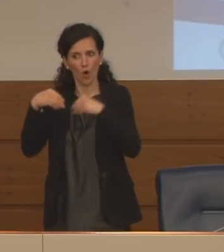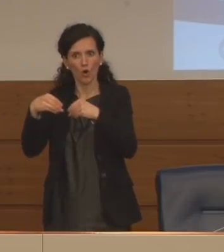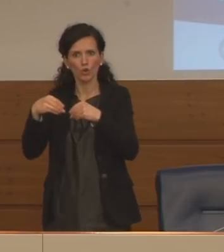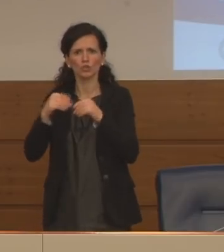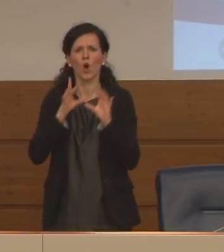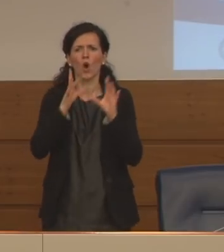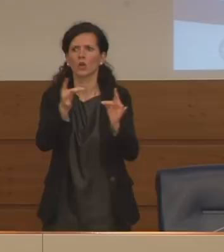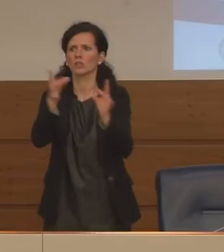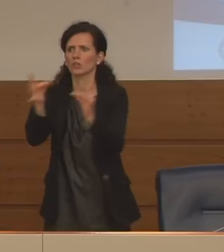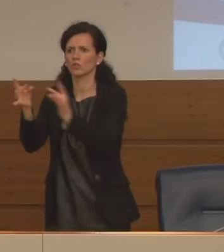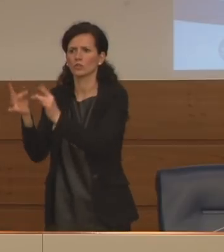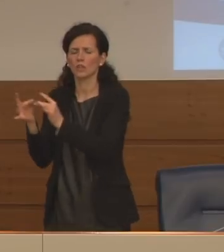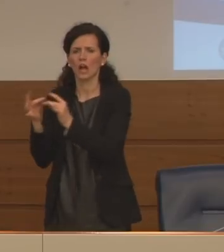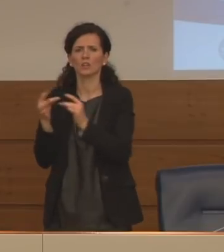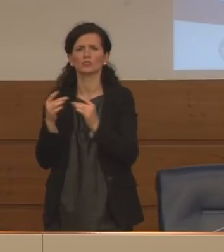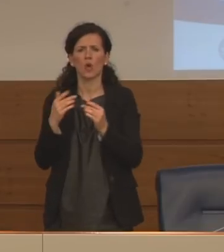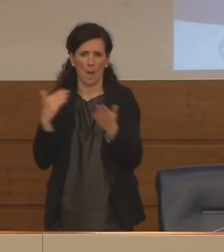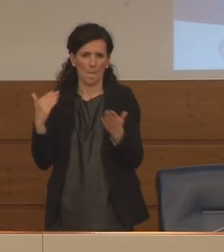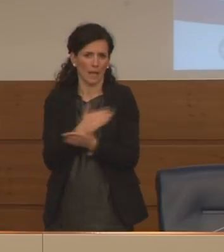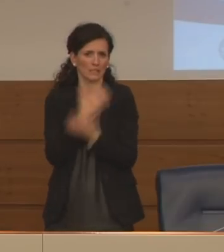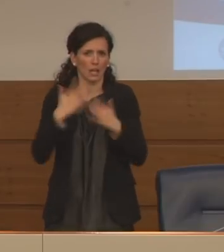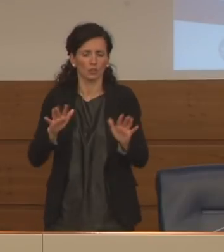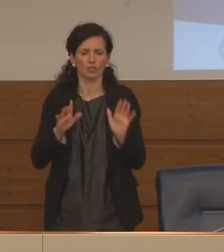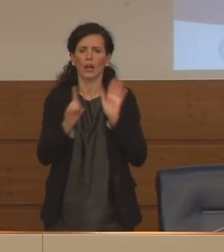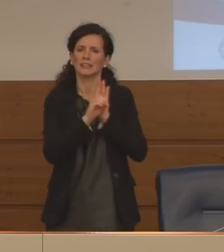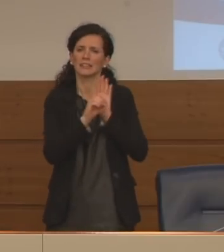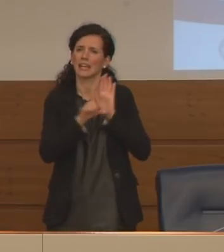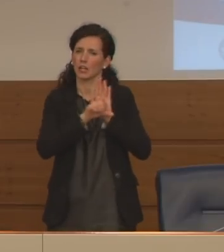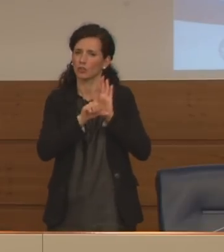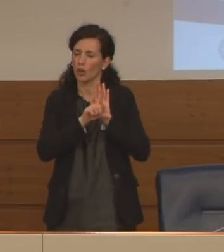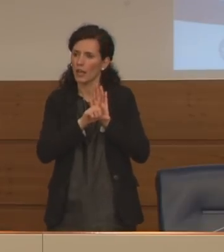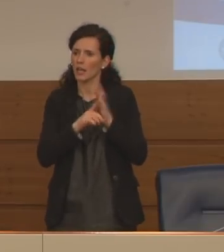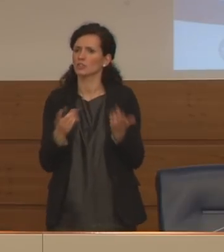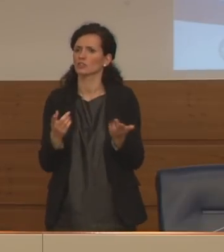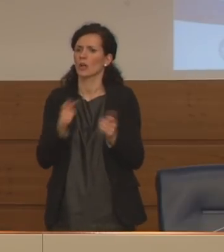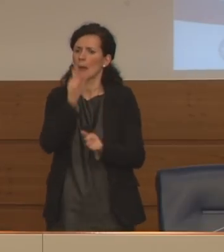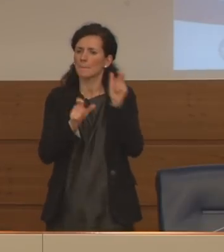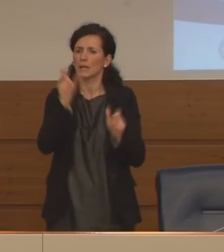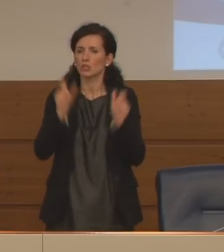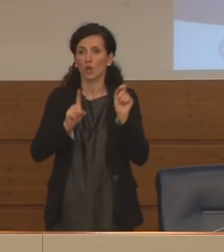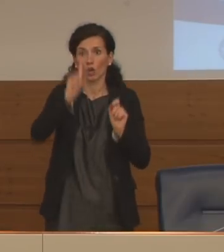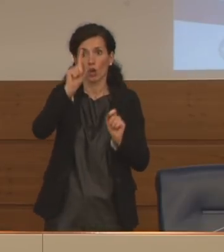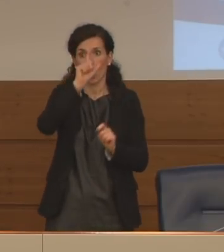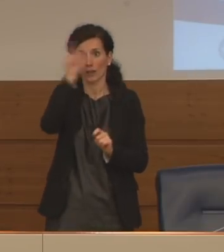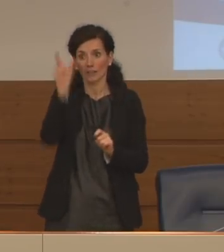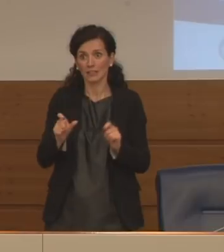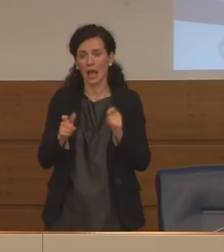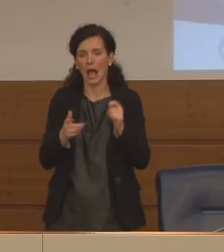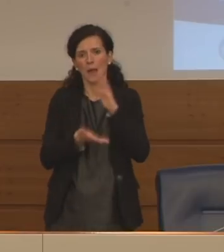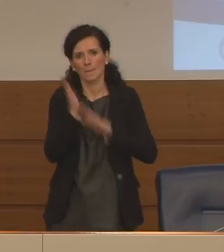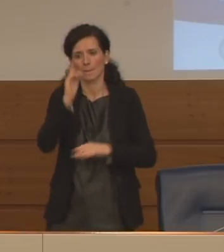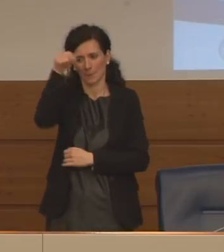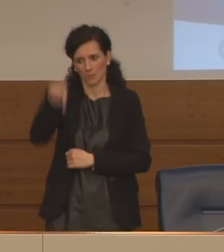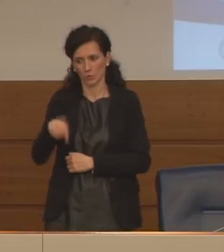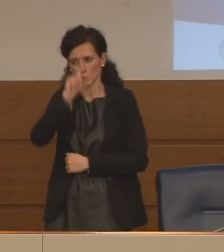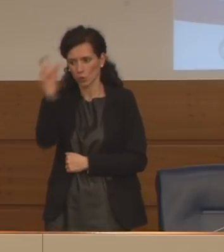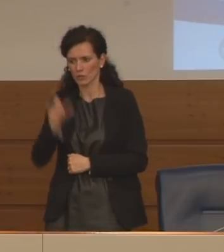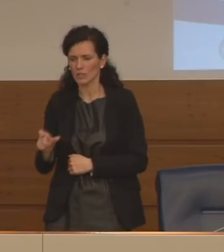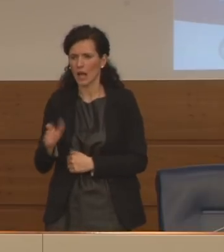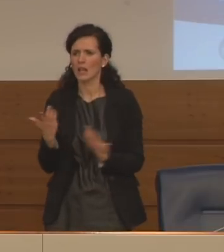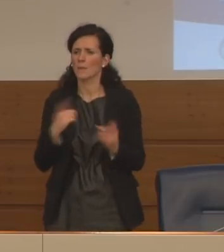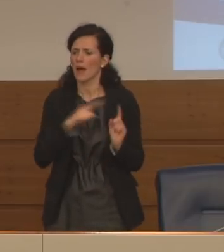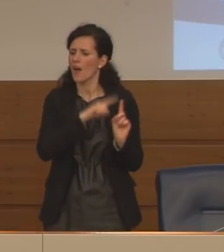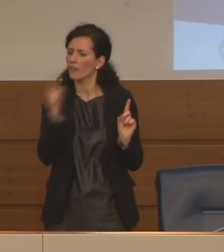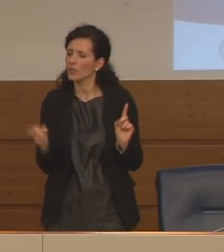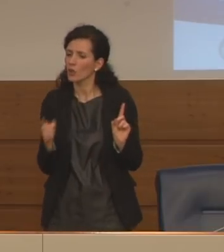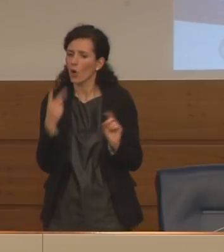del governo ci sono stati diversi di rientri nelle regioni del sud ma comunque la maggior parte dei casi continuano essere registrati in queste